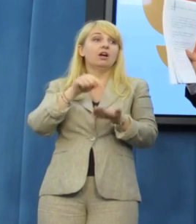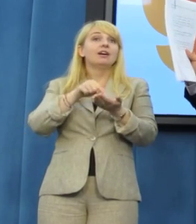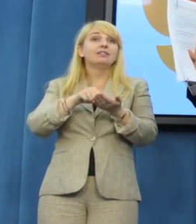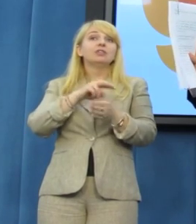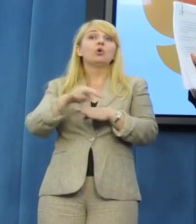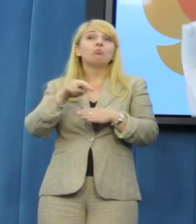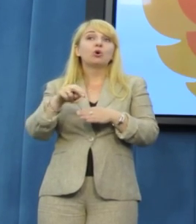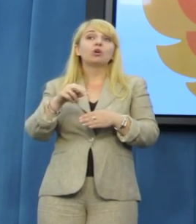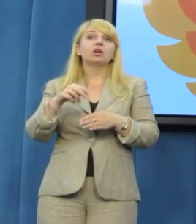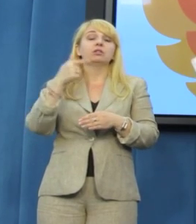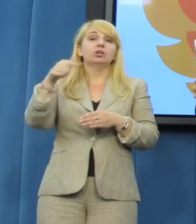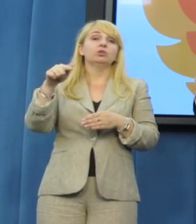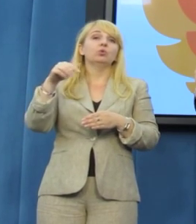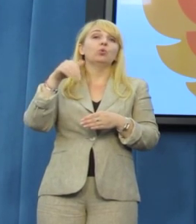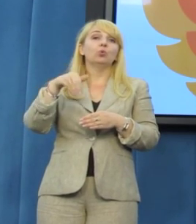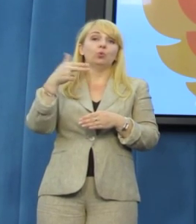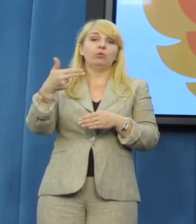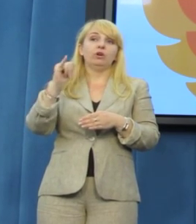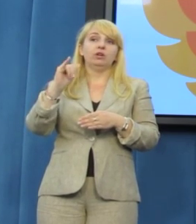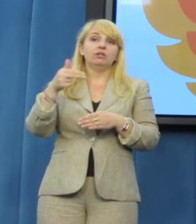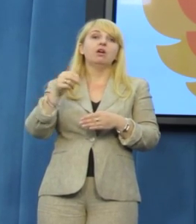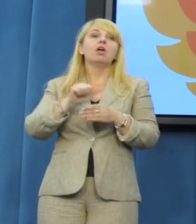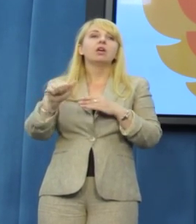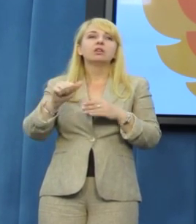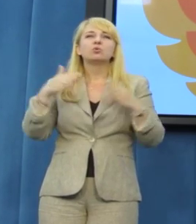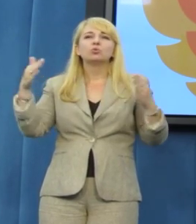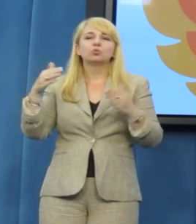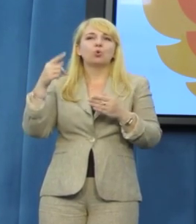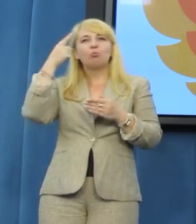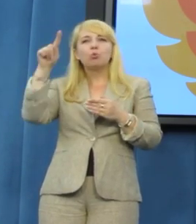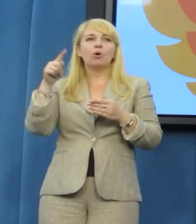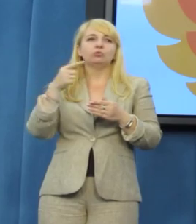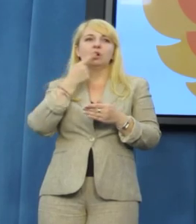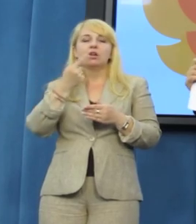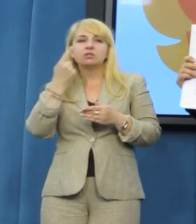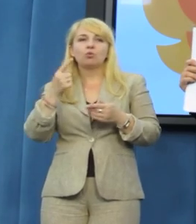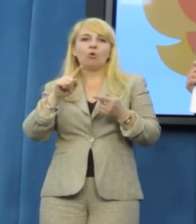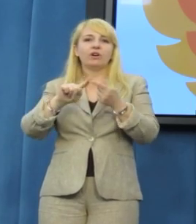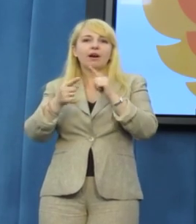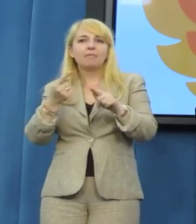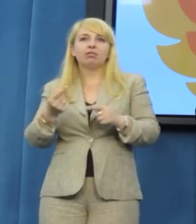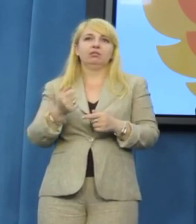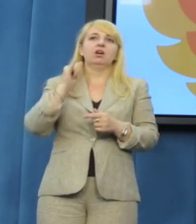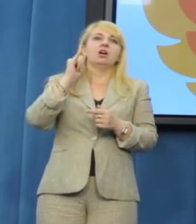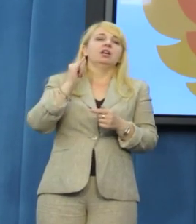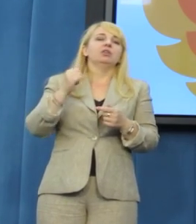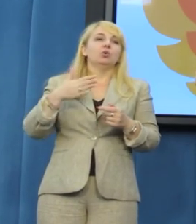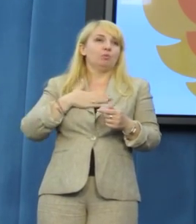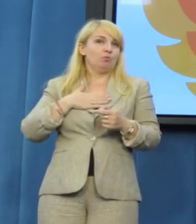tak przypisywany, że w jego projekcie jest dużo nawet błędów językowych, gramatycznych, stylistycznych. Tam, gdzie u nas było poprawnie